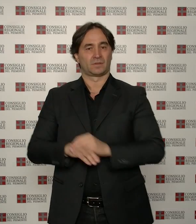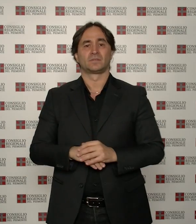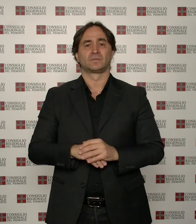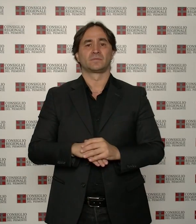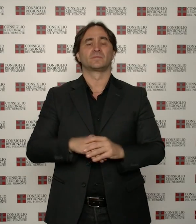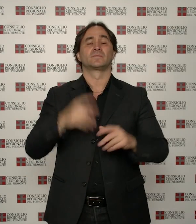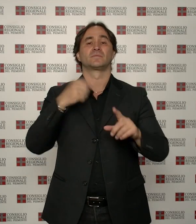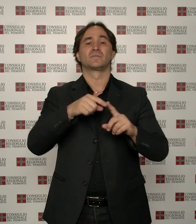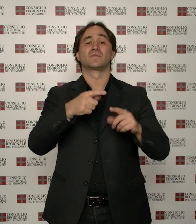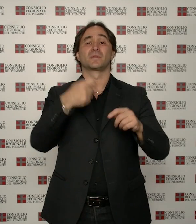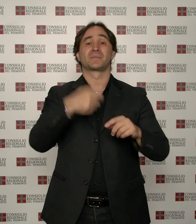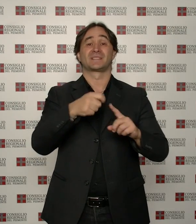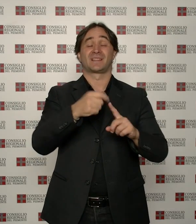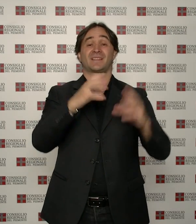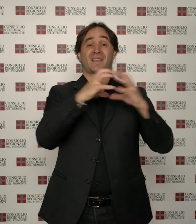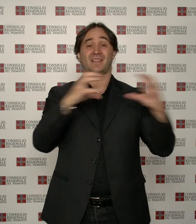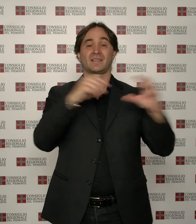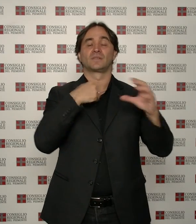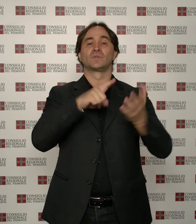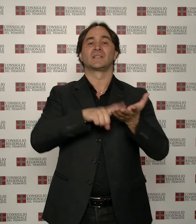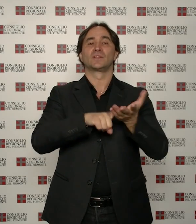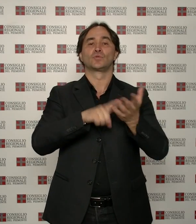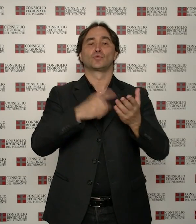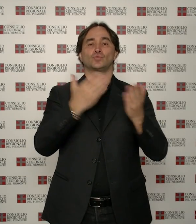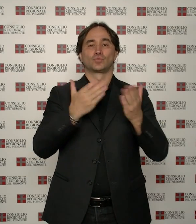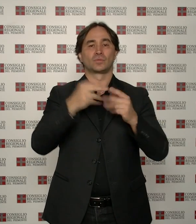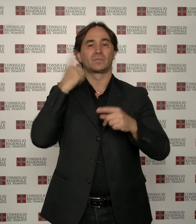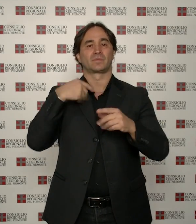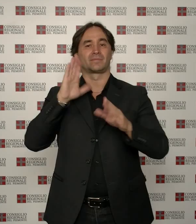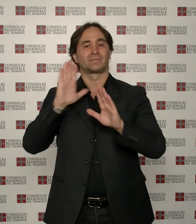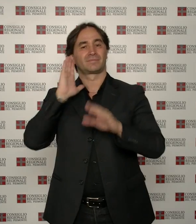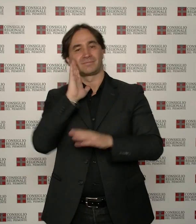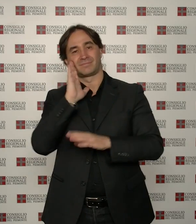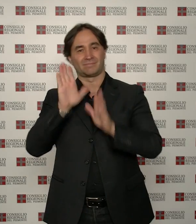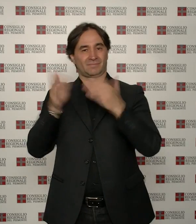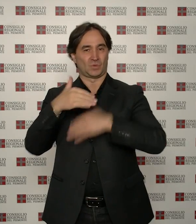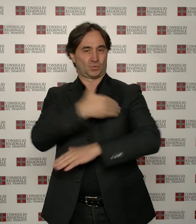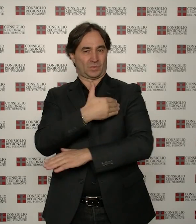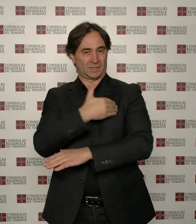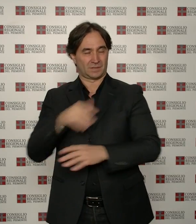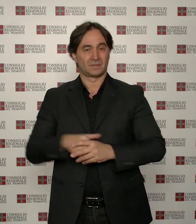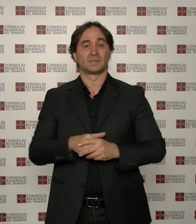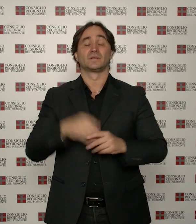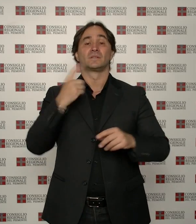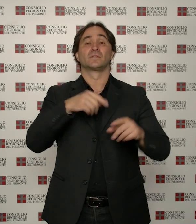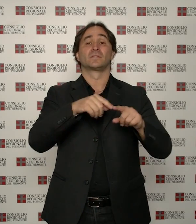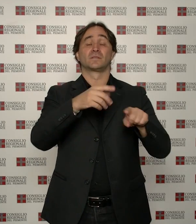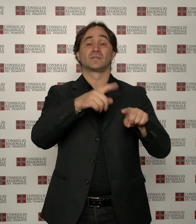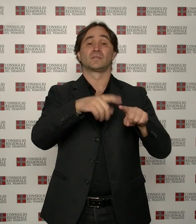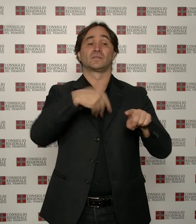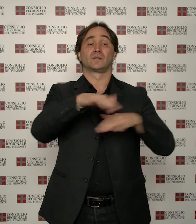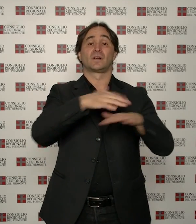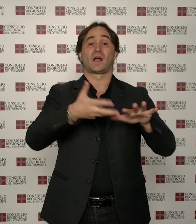del Presidente dell'Ente per il diritto allo studio sulle residenze universitarie. In seconda, informativa dell'Assessore all'Urbanistica sulla